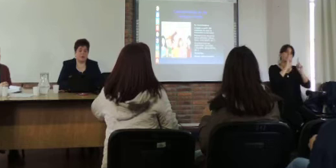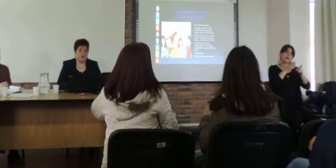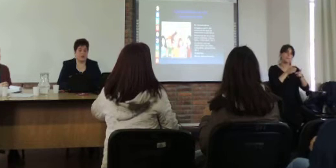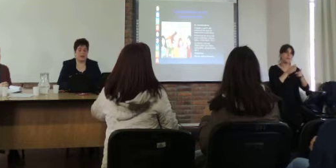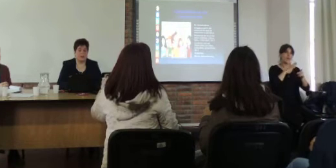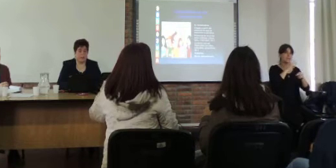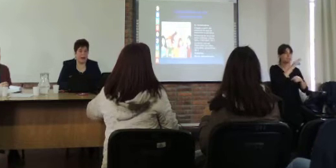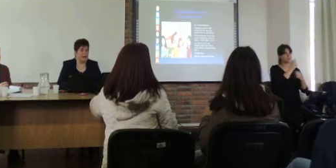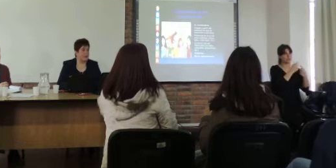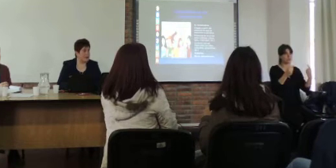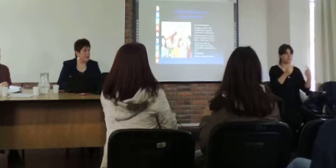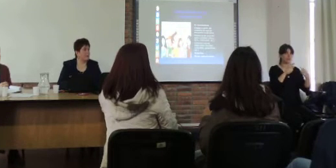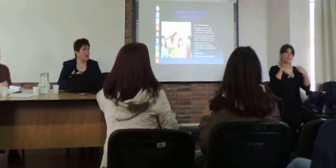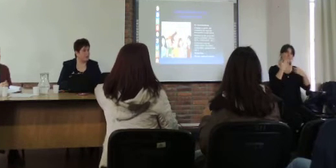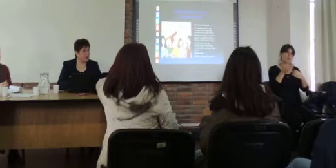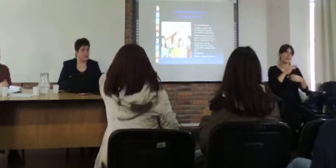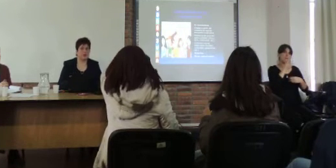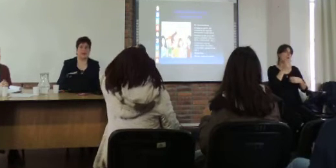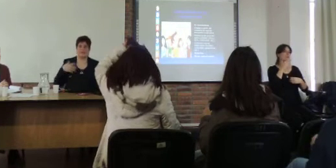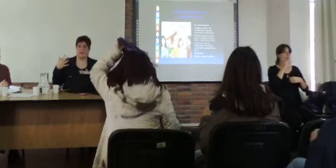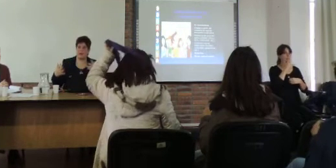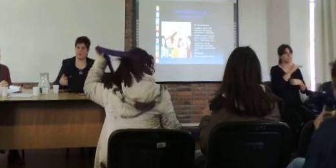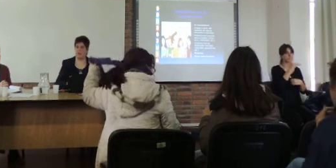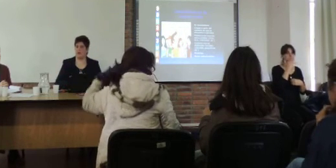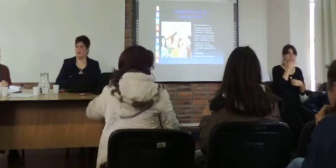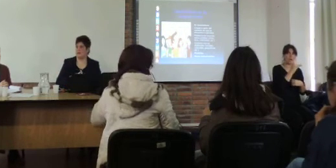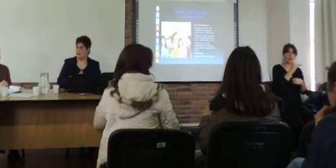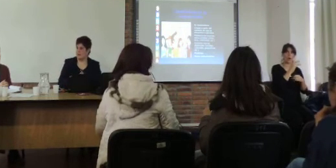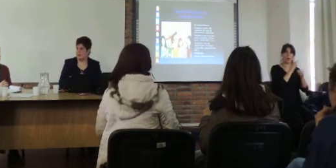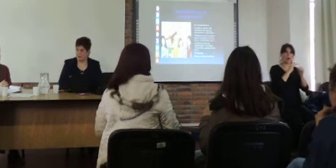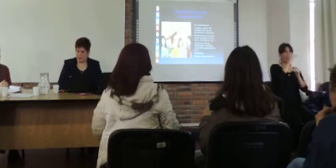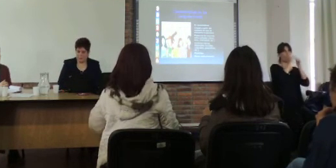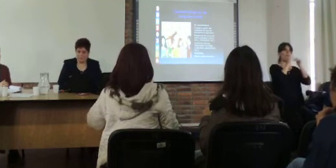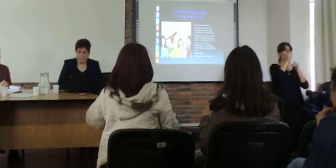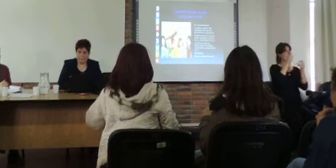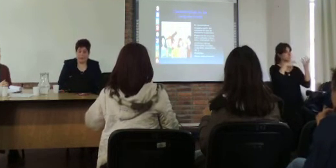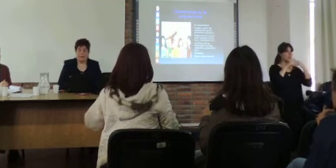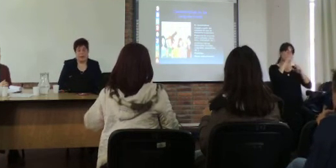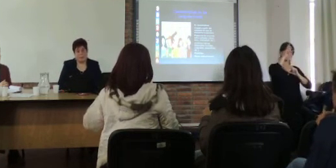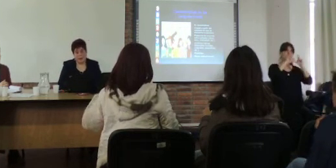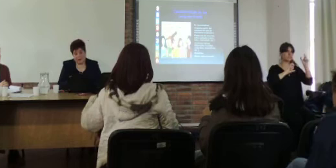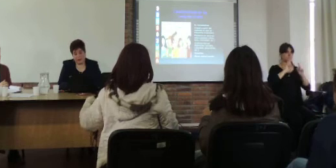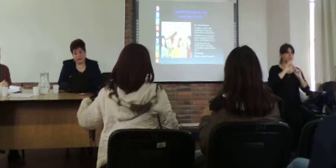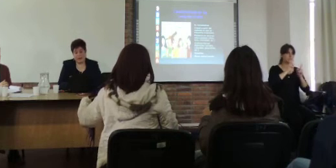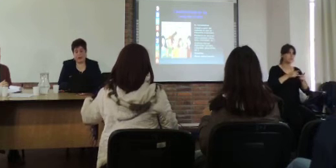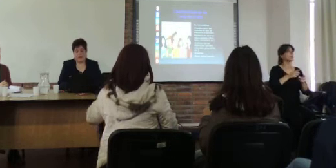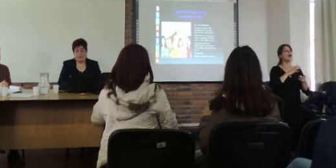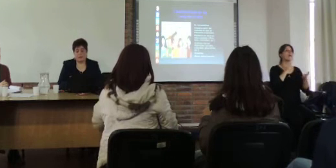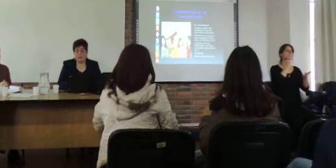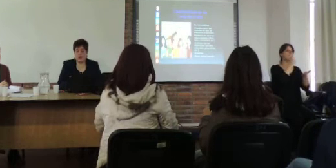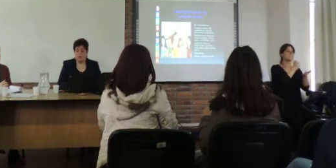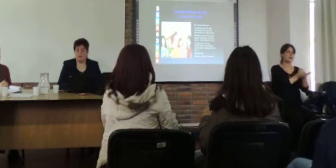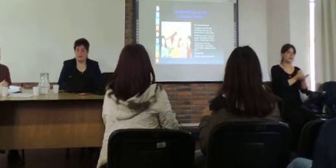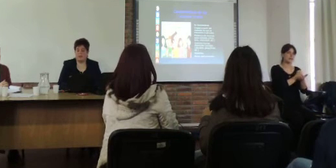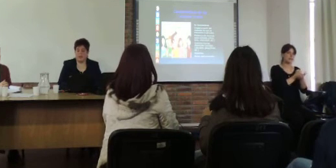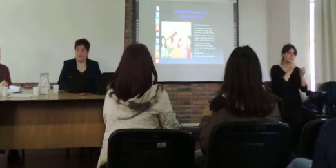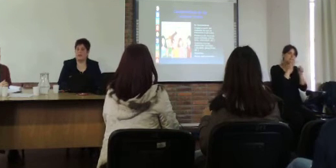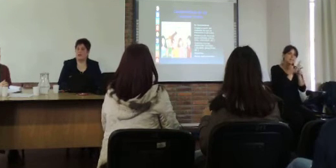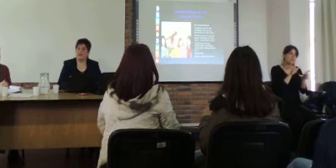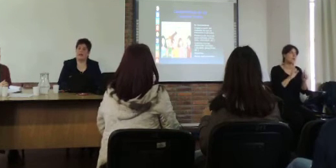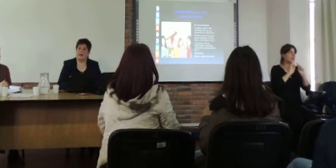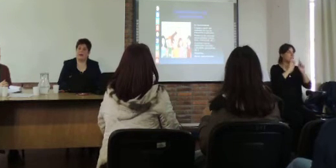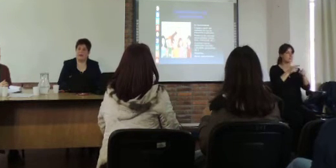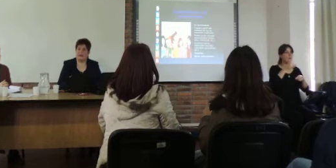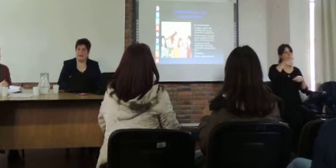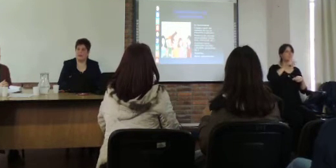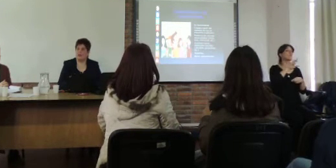presencia de recursos extraverbales, el ritmo, la entonación, las expresiones, ¿sí? Tienen marcas dialectales, usan muletillas y